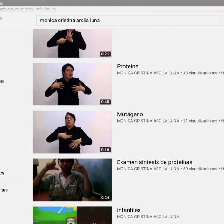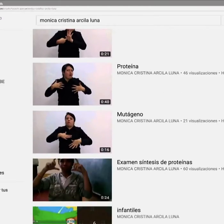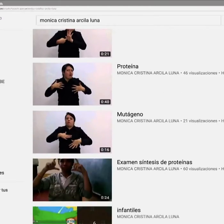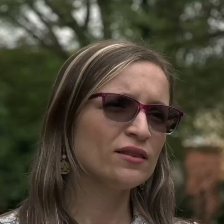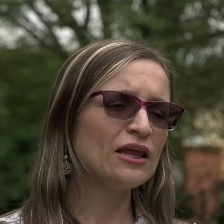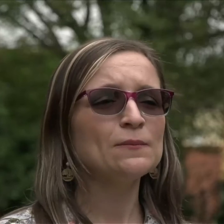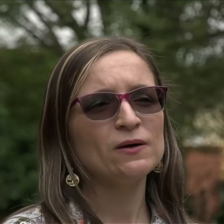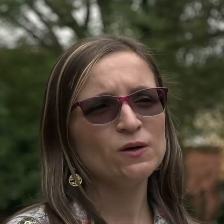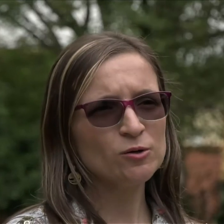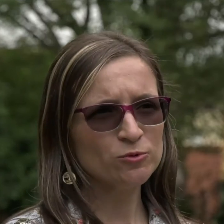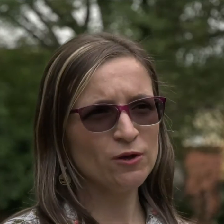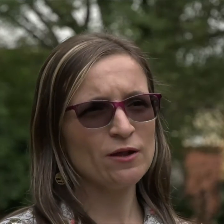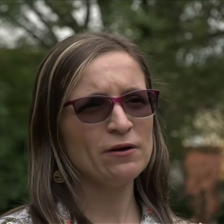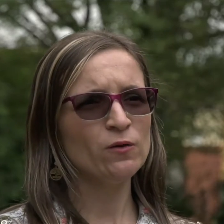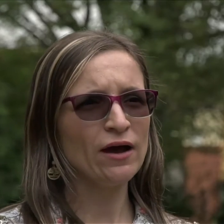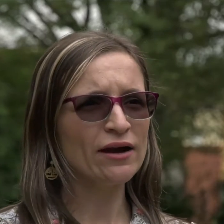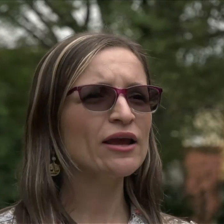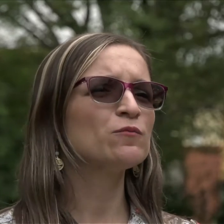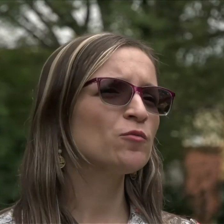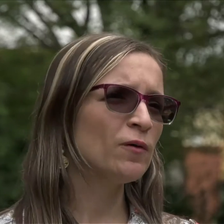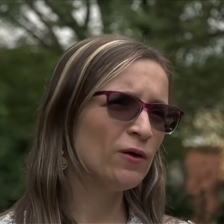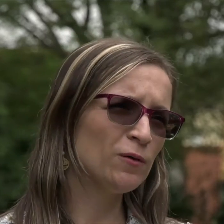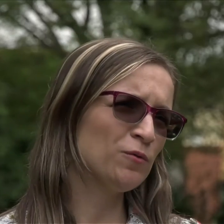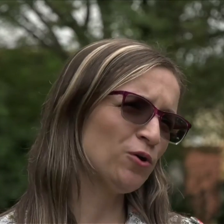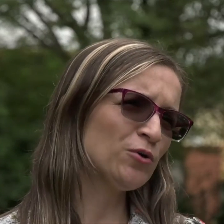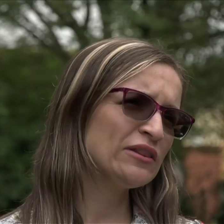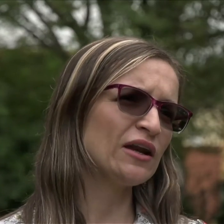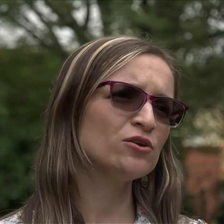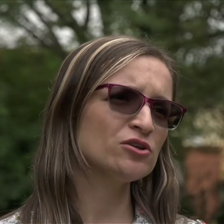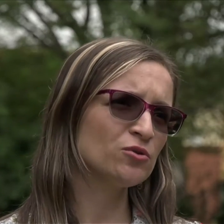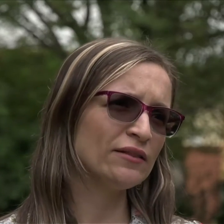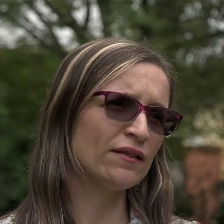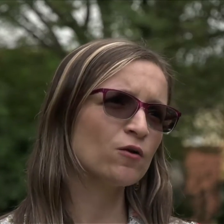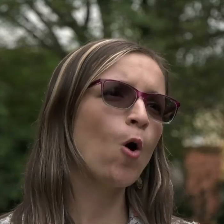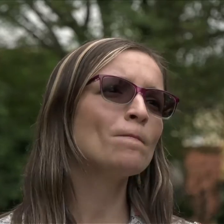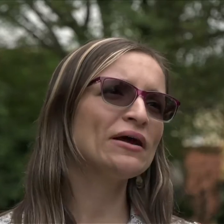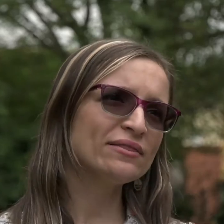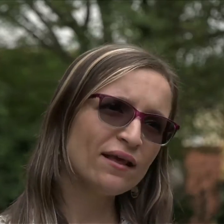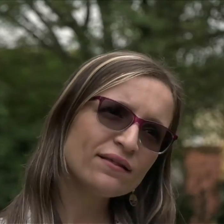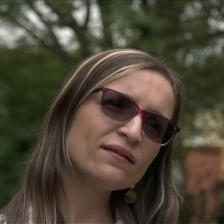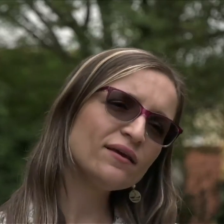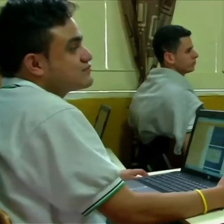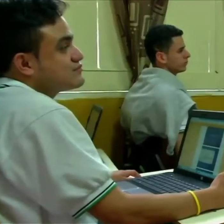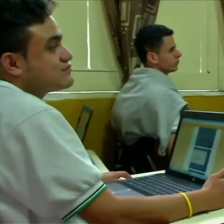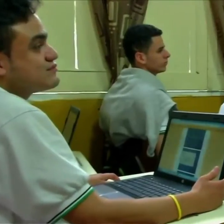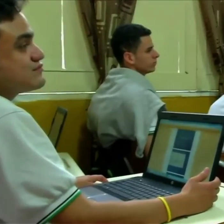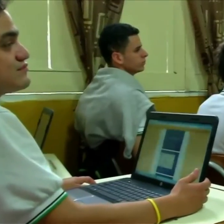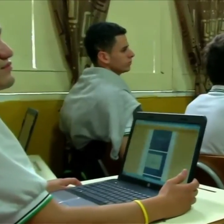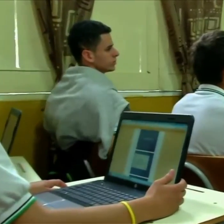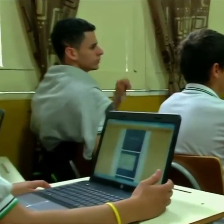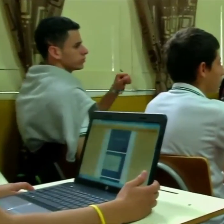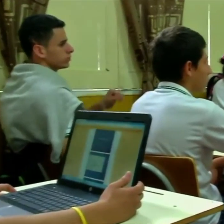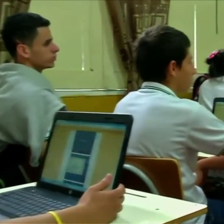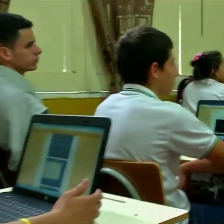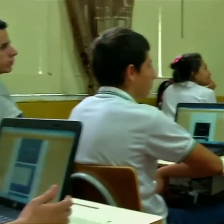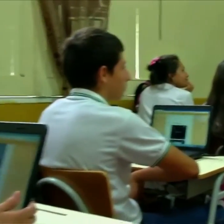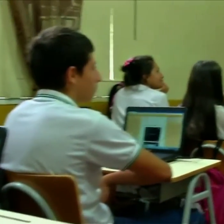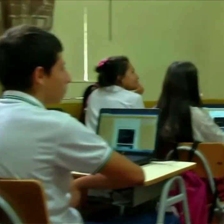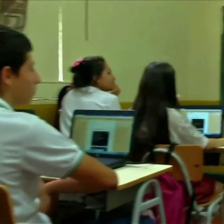De la mano de Computadores para Educar hemos podido brindarle a los estudiantes competencias digitales que apoyan el aprendizaje de otras